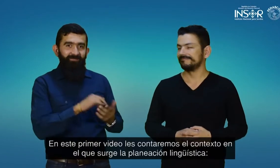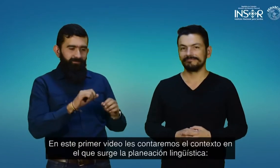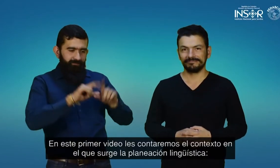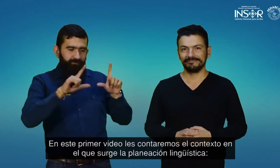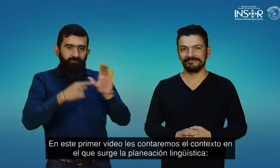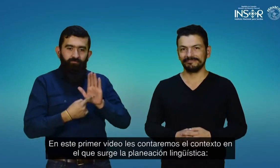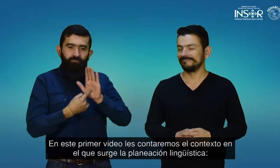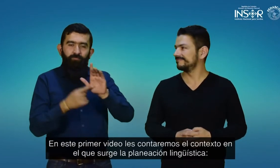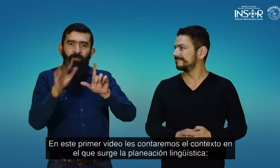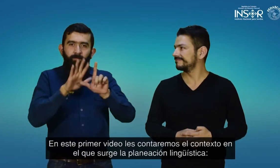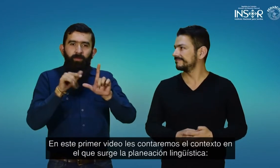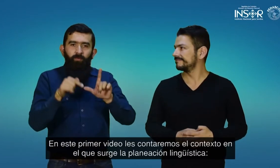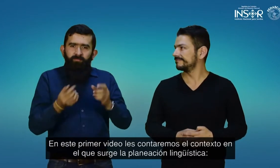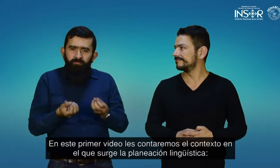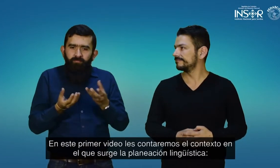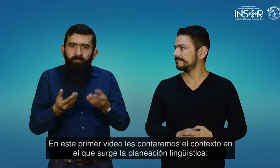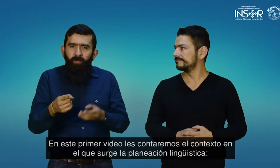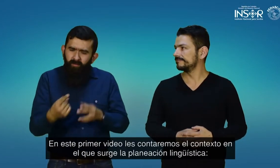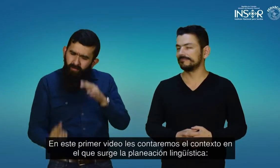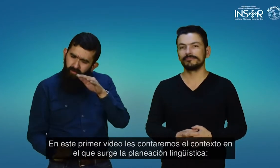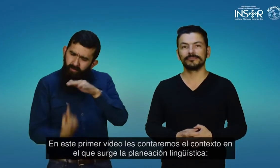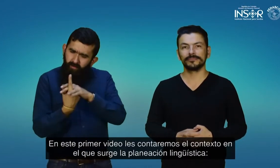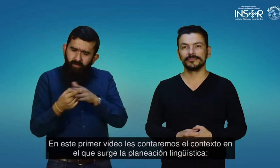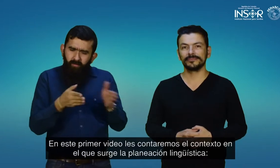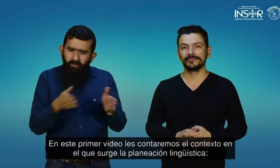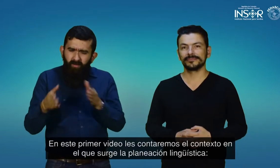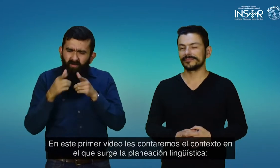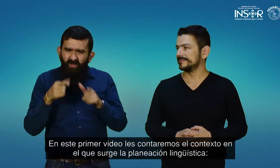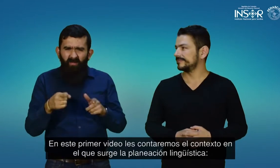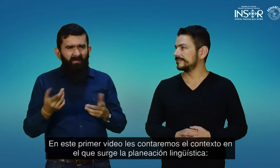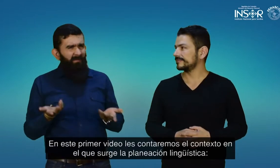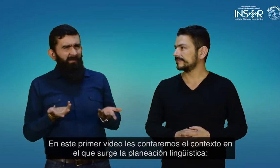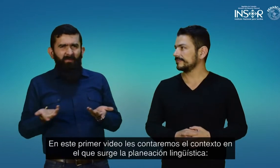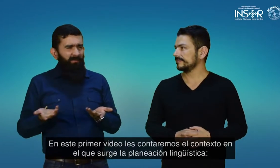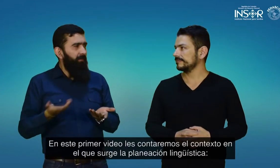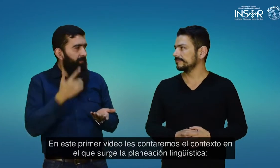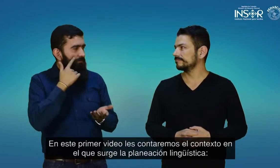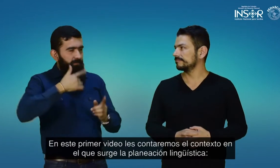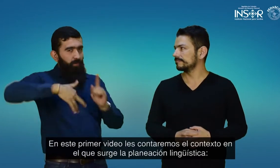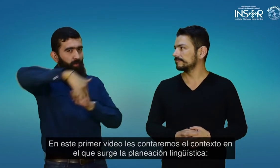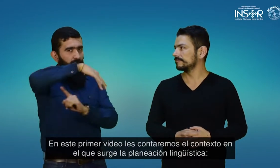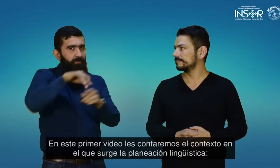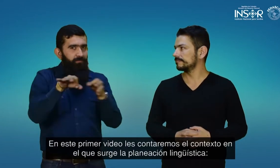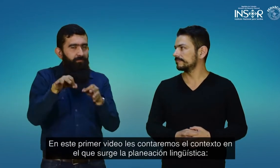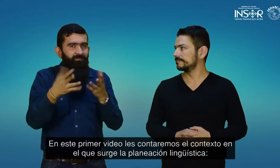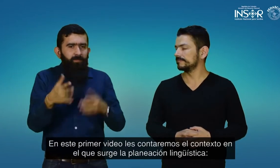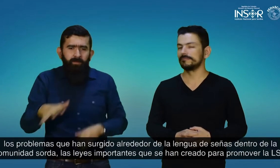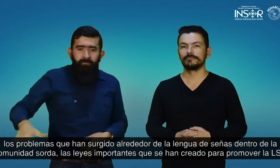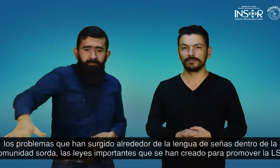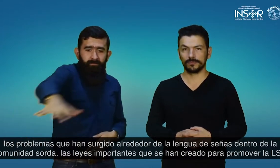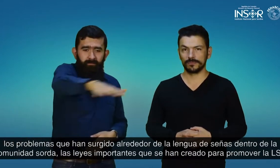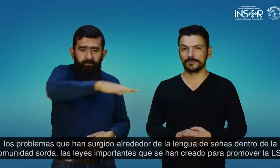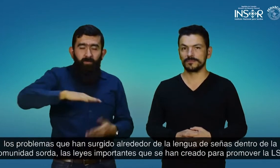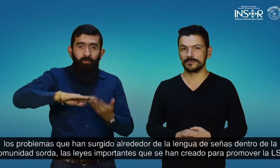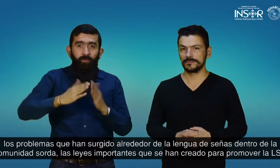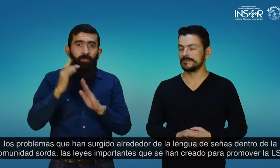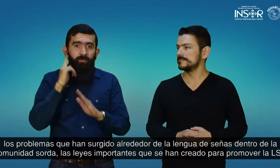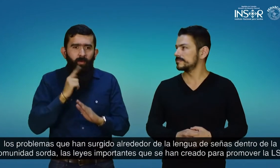En este primer video, les contaremos el contexto en el que surge la planeación lingüística. Los problemas que han